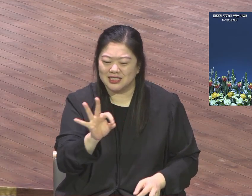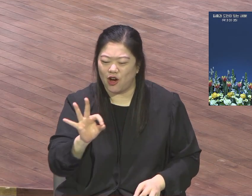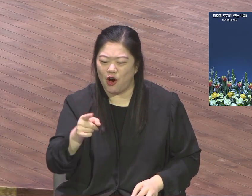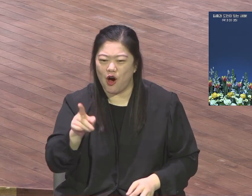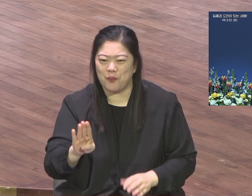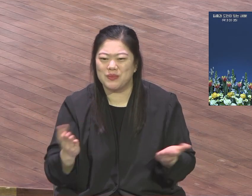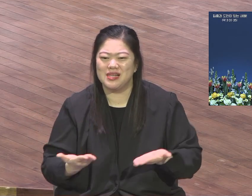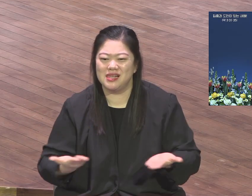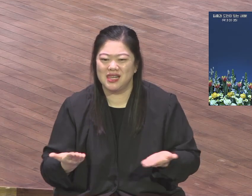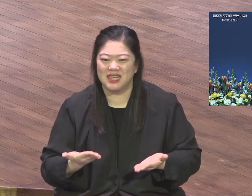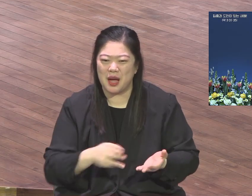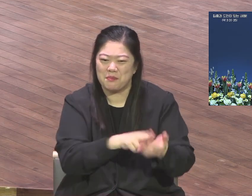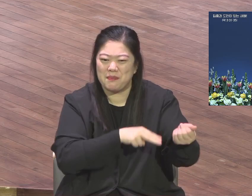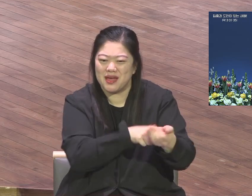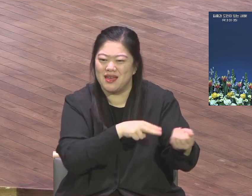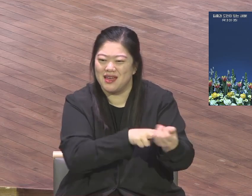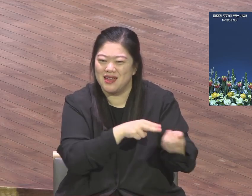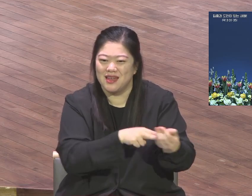있다니까.